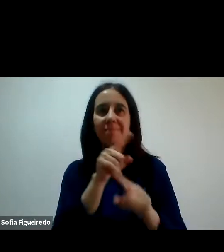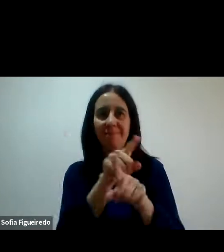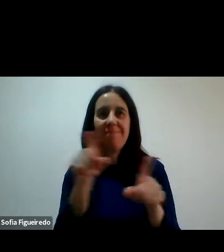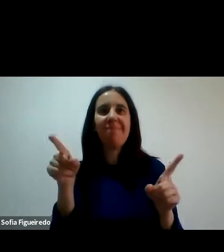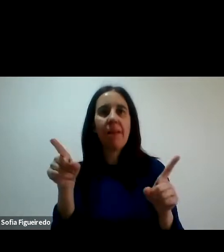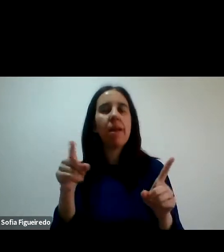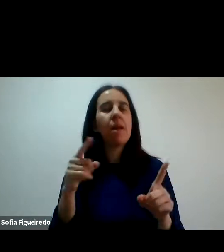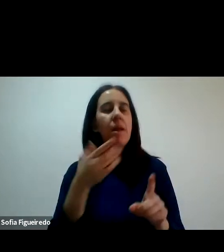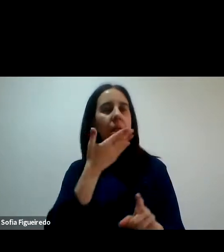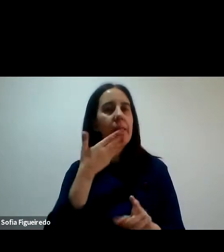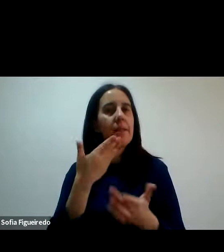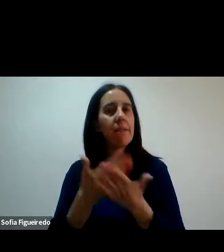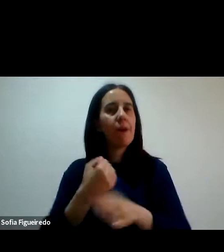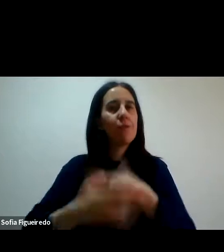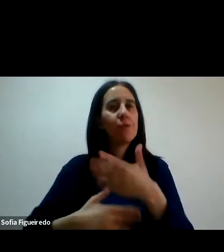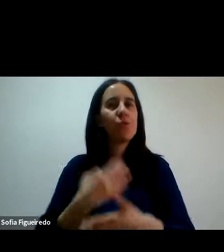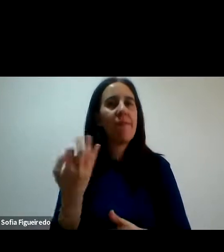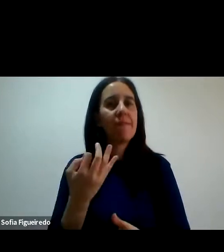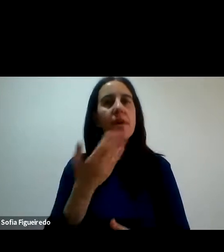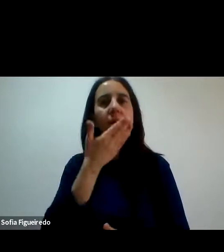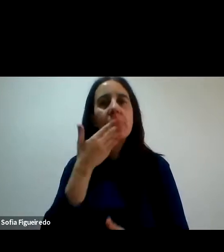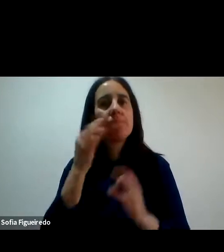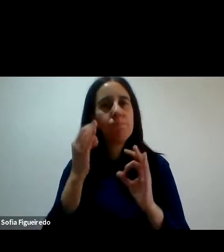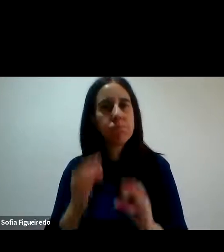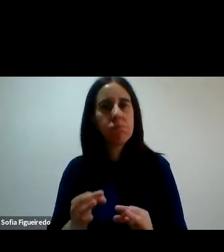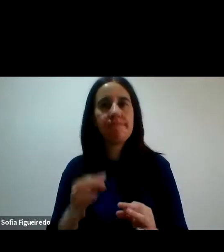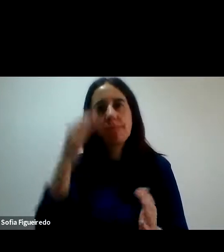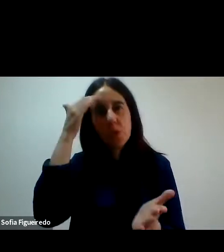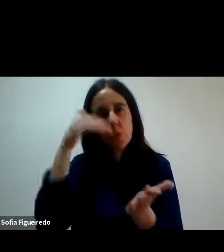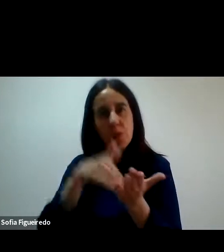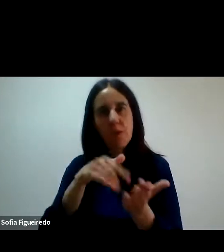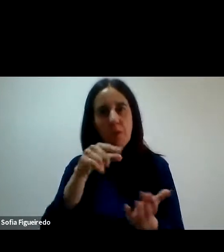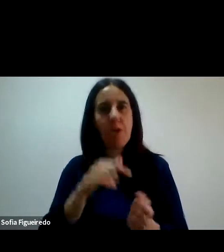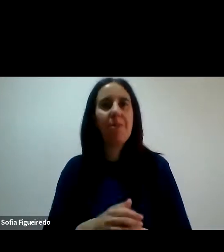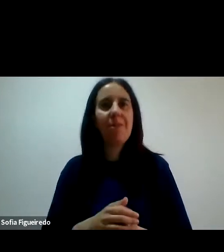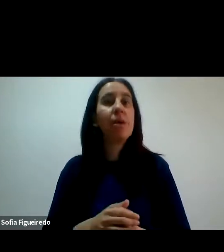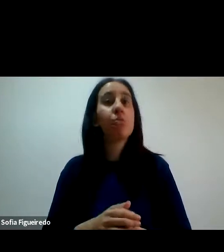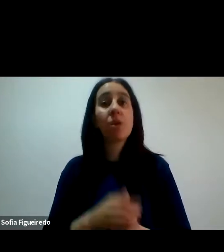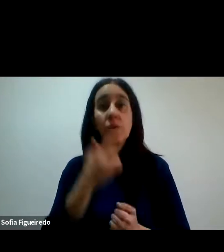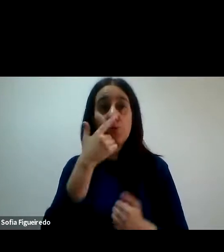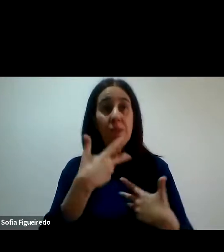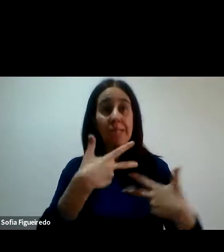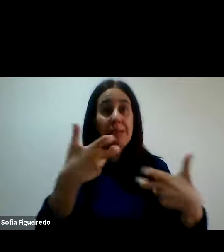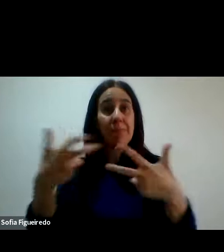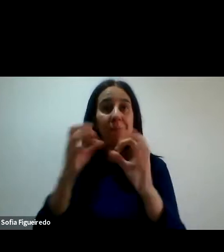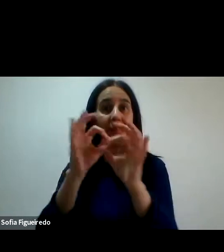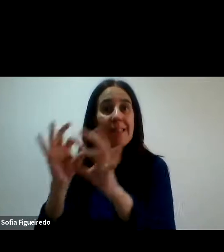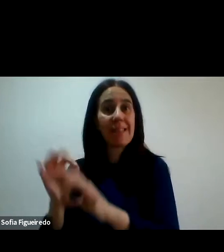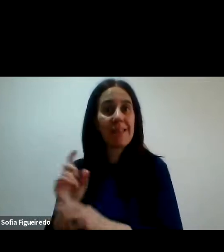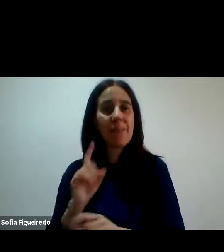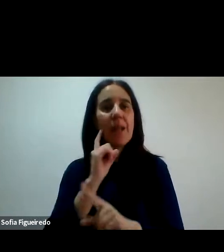que funciona de uma forma efetivamente eficaz esses resultados. As pessoas não recebem da mesma forma. Quando fizemos a